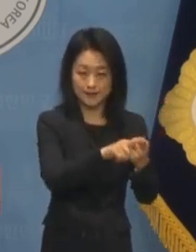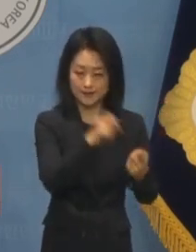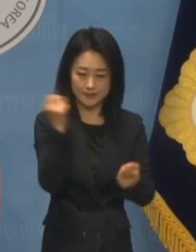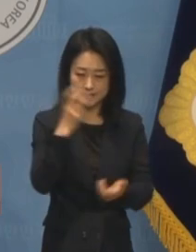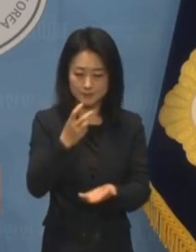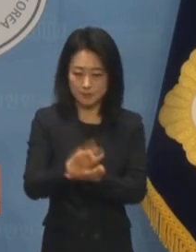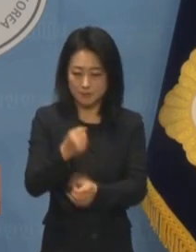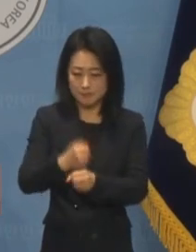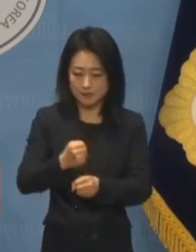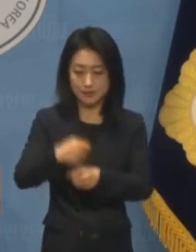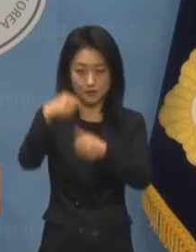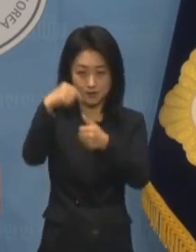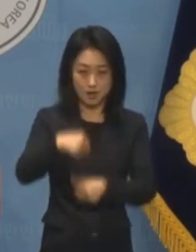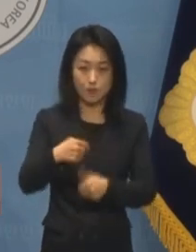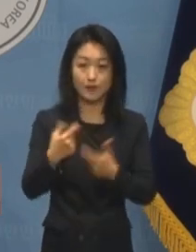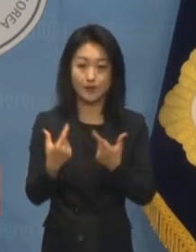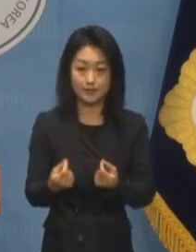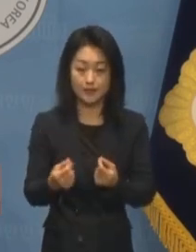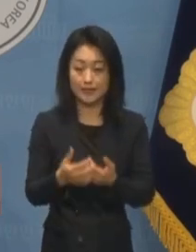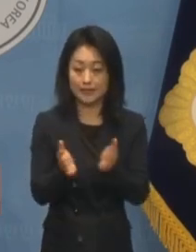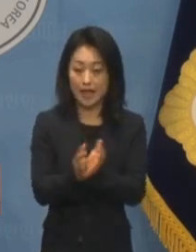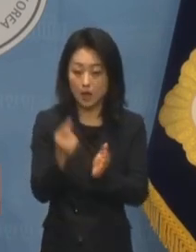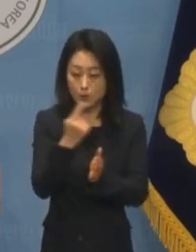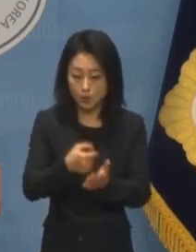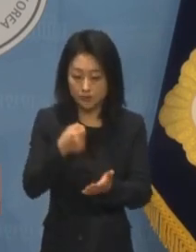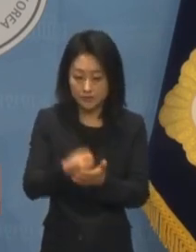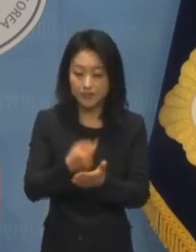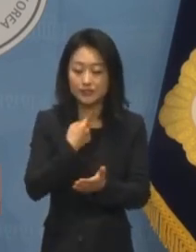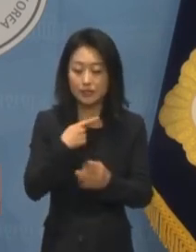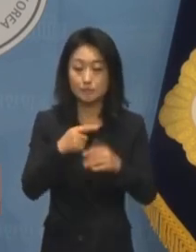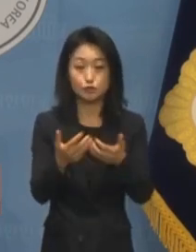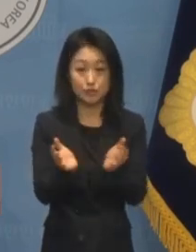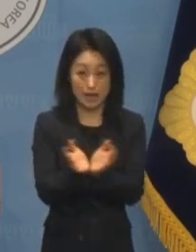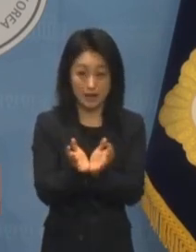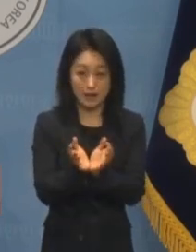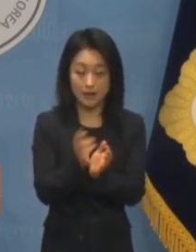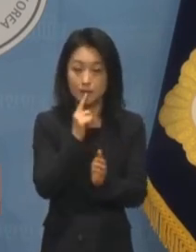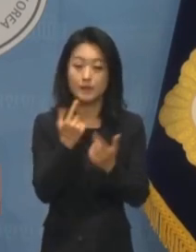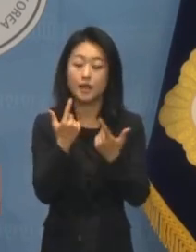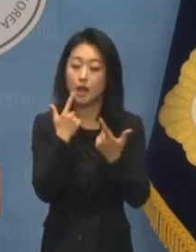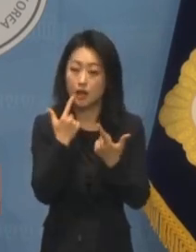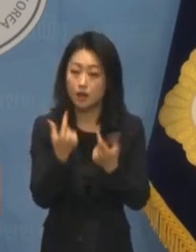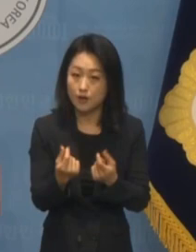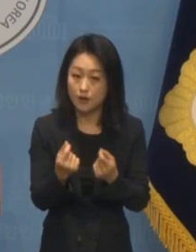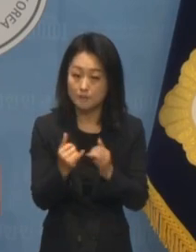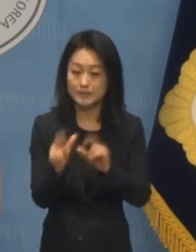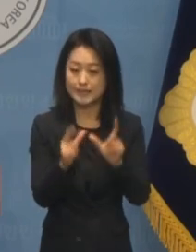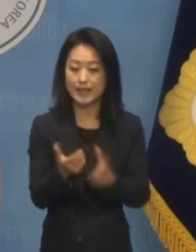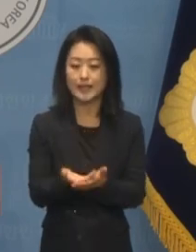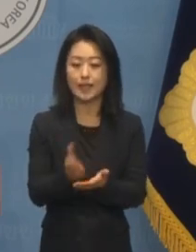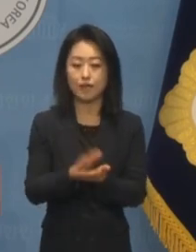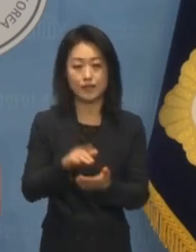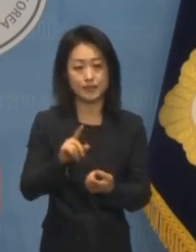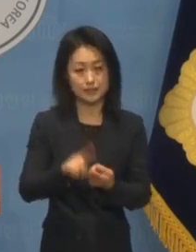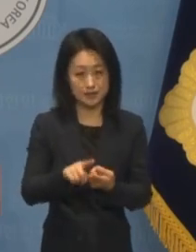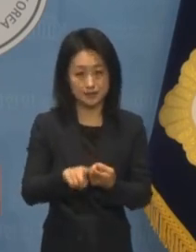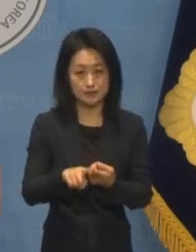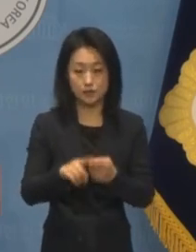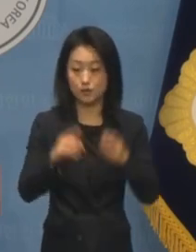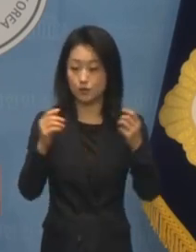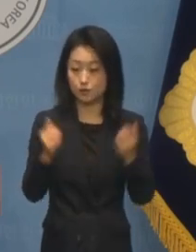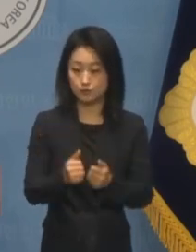명령이었습니다. 이번 첫 당론 채택에 대한 민주당의 설명대로 민생개혁 과제에 대해 이번